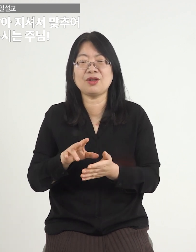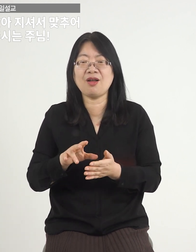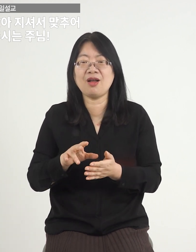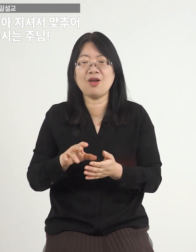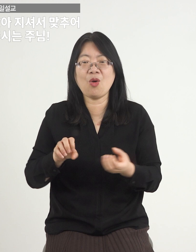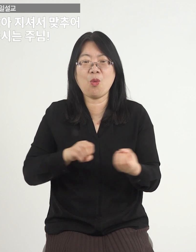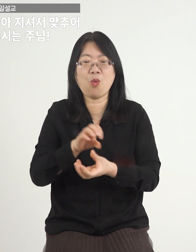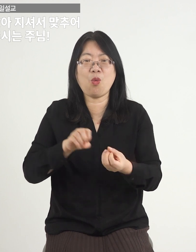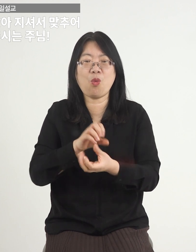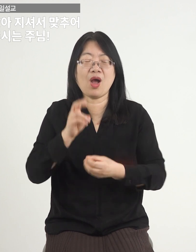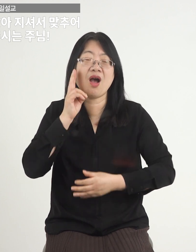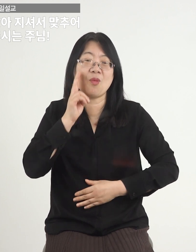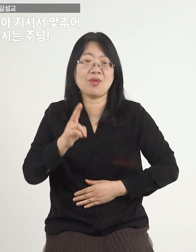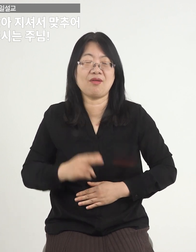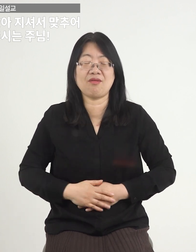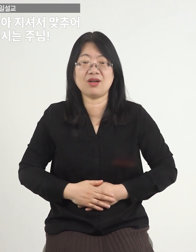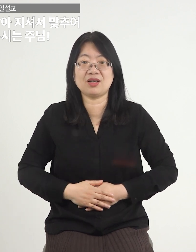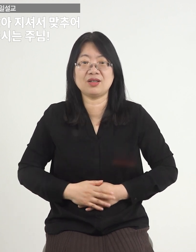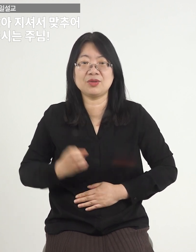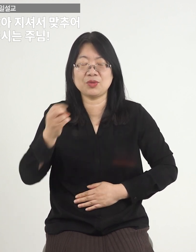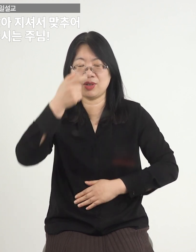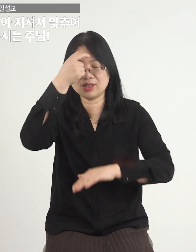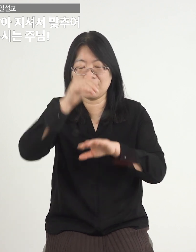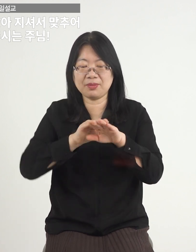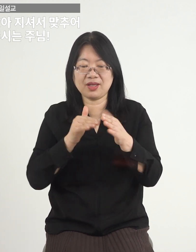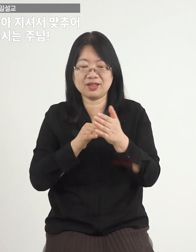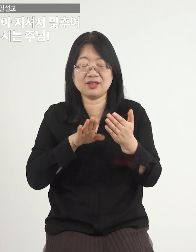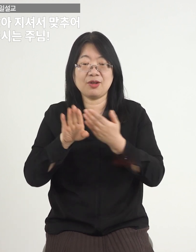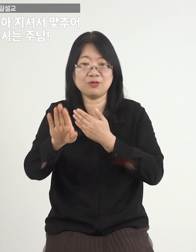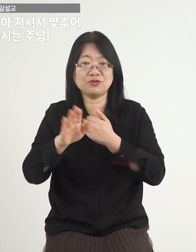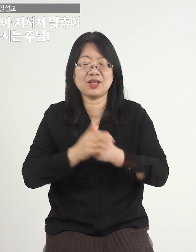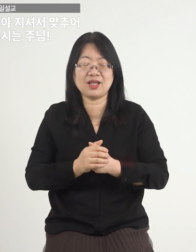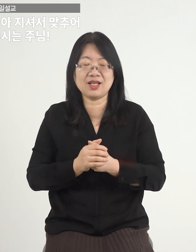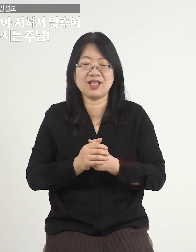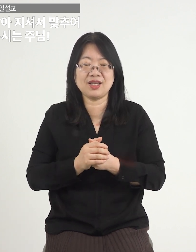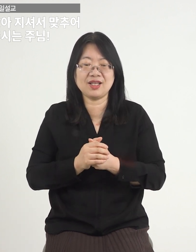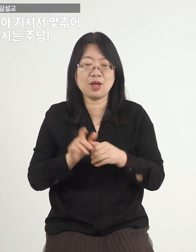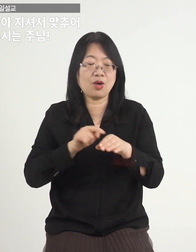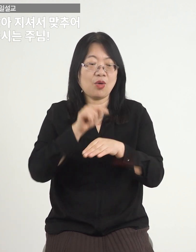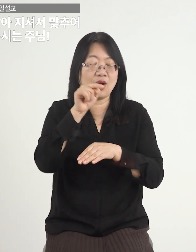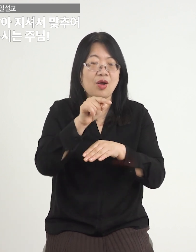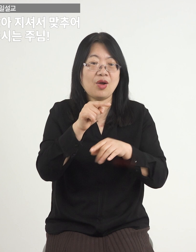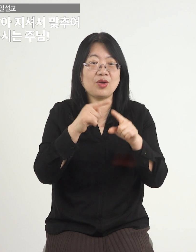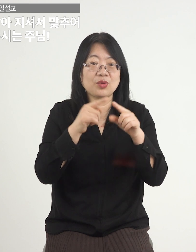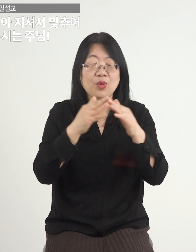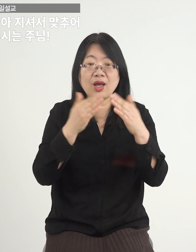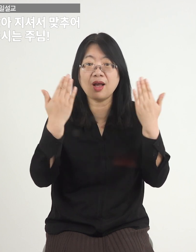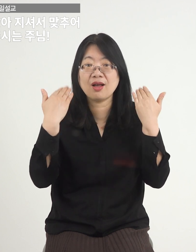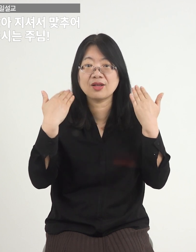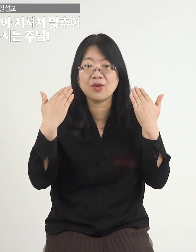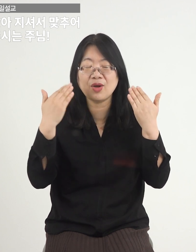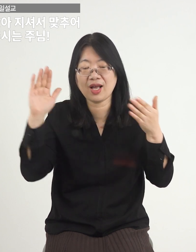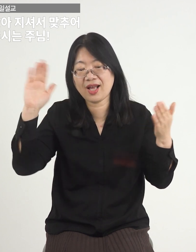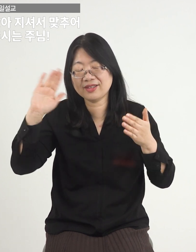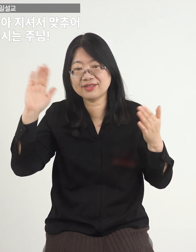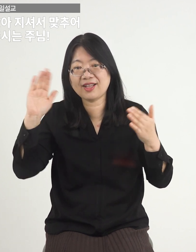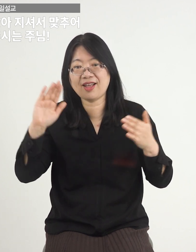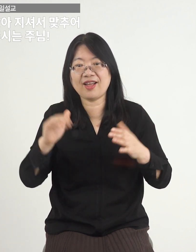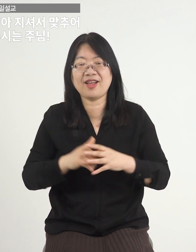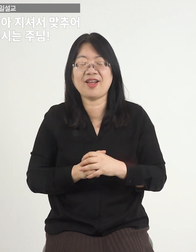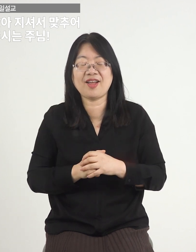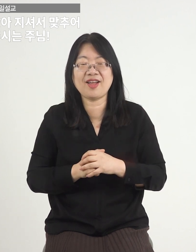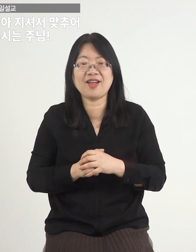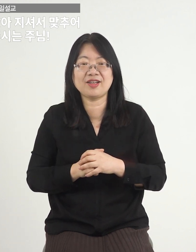아니에요. 그리고 이제 여러분 이게 예배 끝나고 나서 저 길 건너 교회 학교 이제 학생들